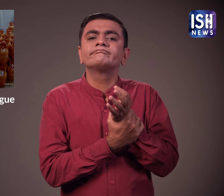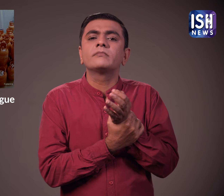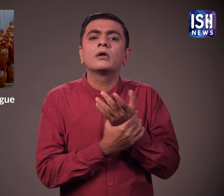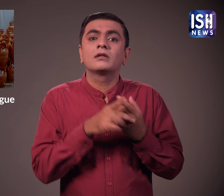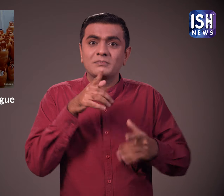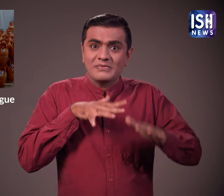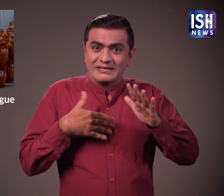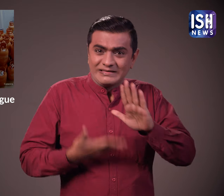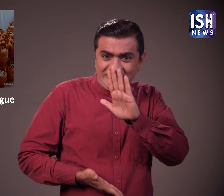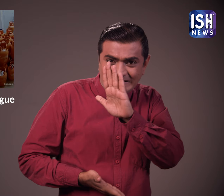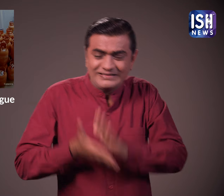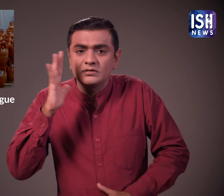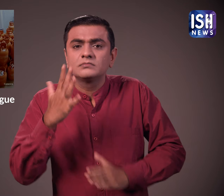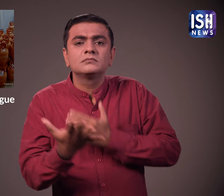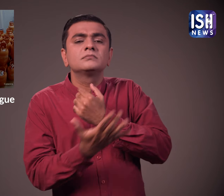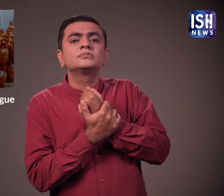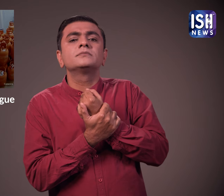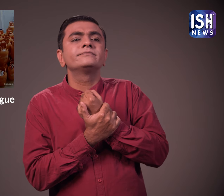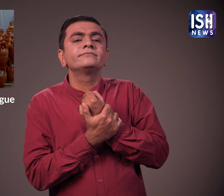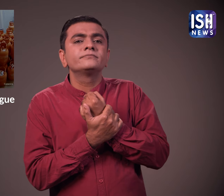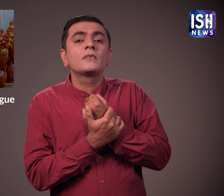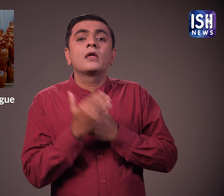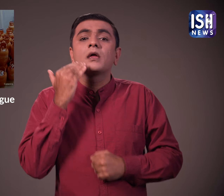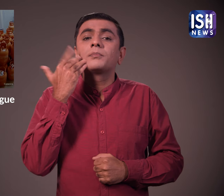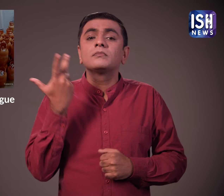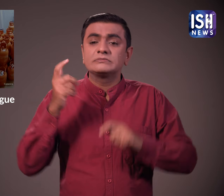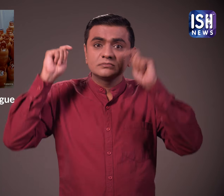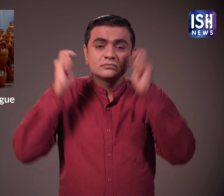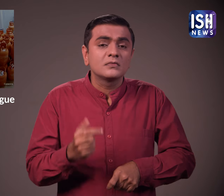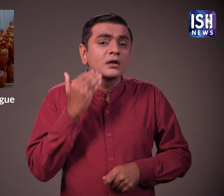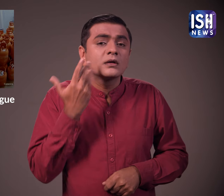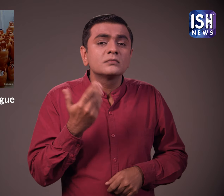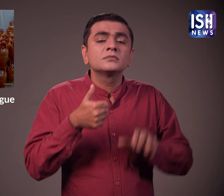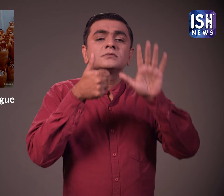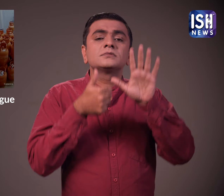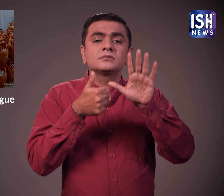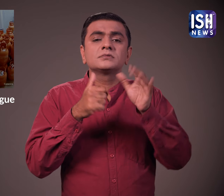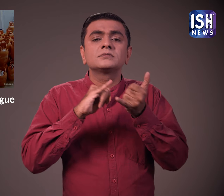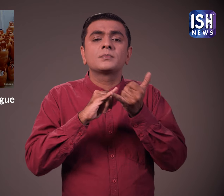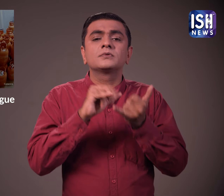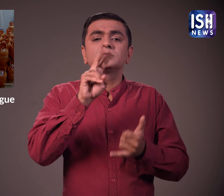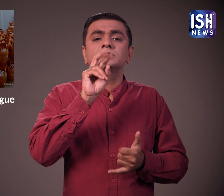उसने भागने की कोशिश की लेकिन वह पकड़ा गया घटना 6 सितंबर 2022 को हुई थी